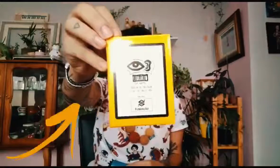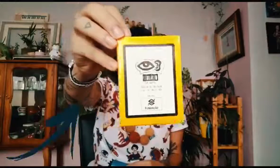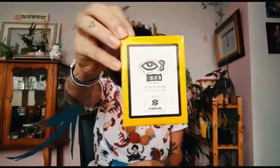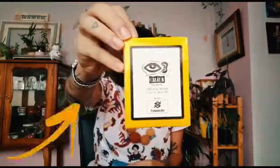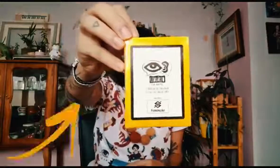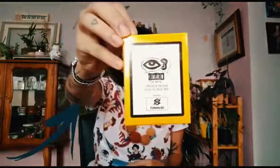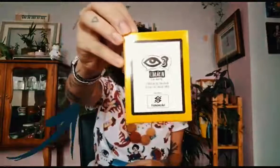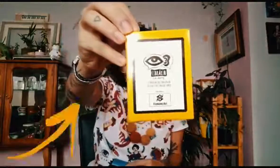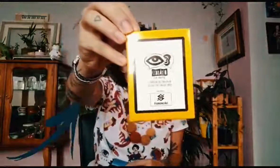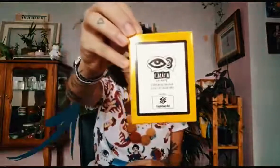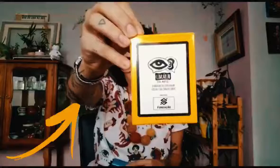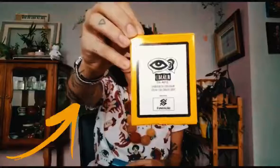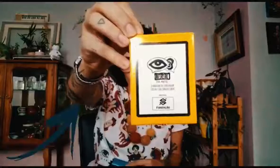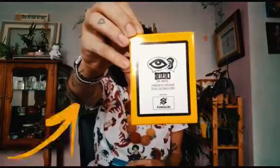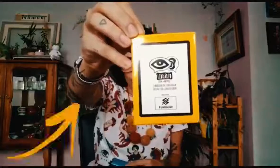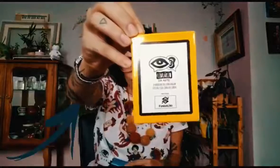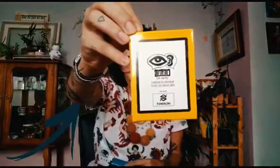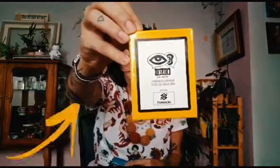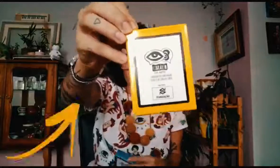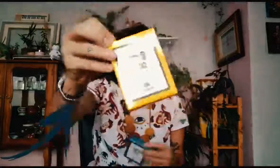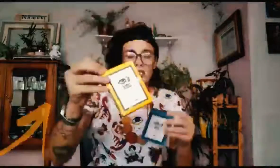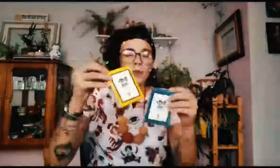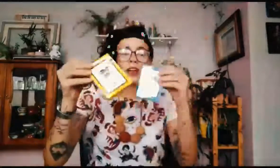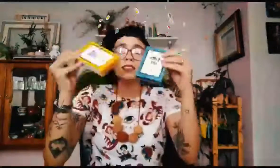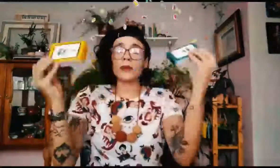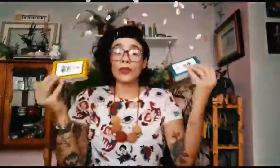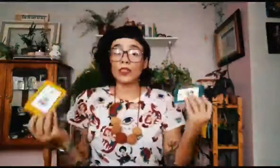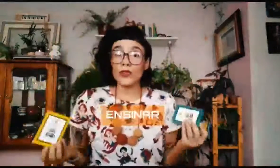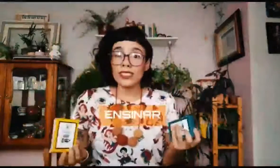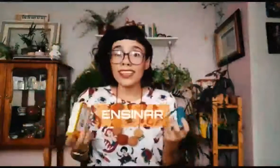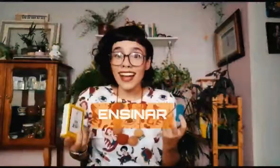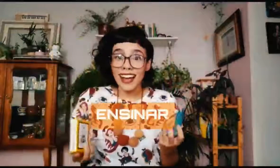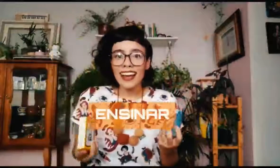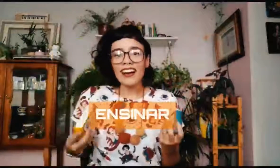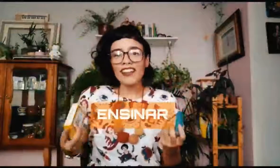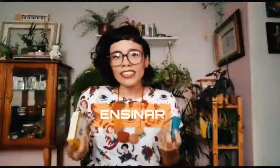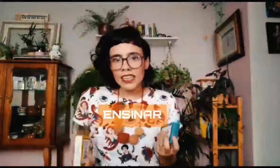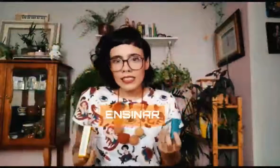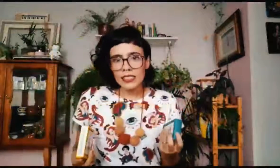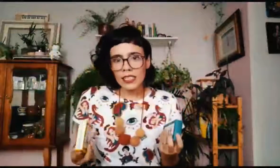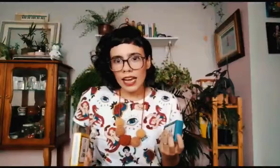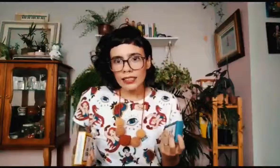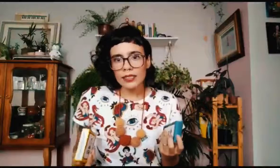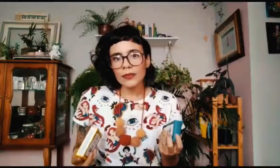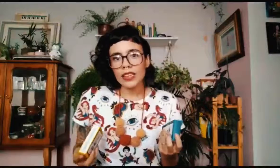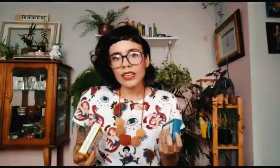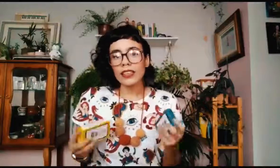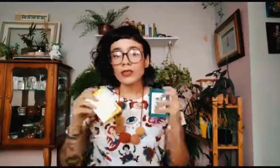cor, forma, luz, sombra, as palavras que então, a gente vai ensinar a fazer esses sinais, tanto dos